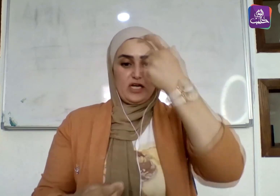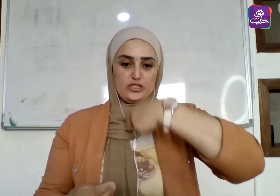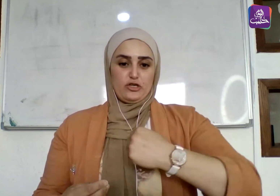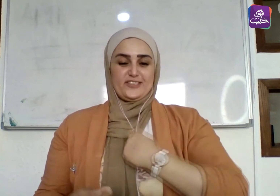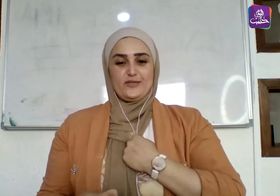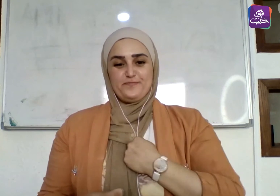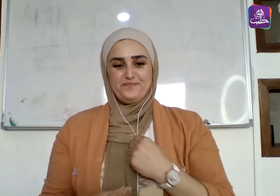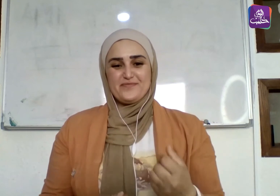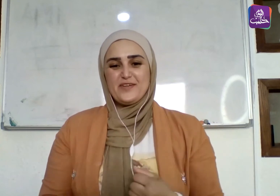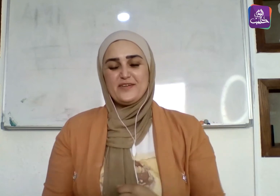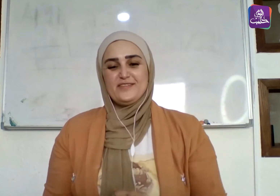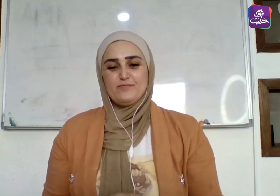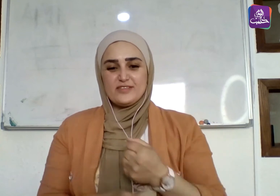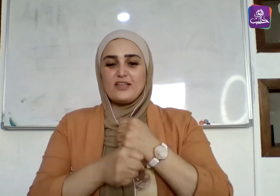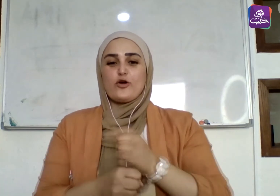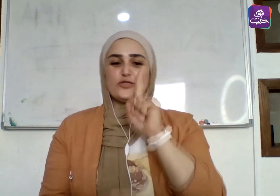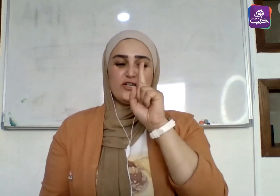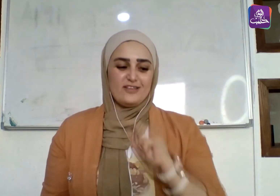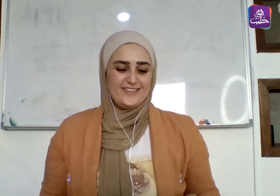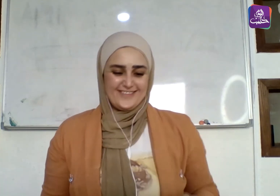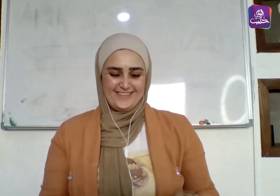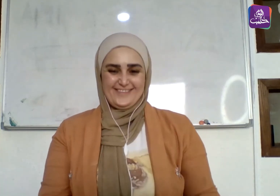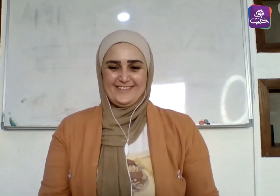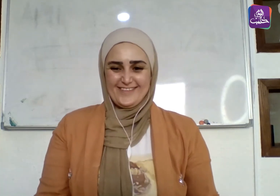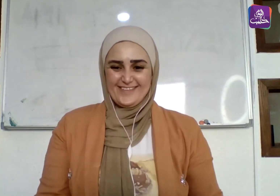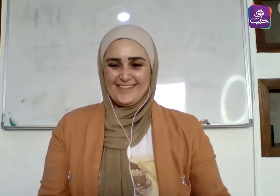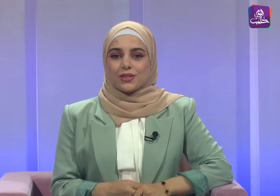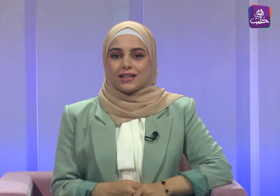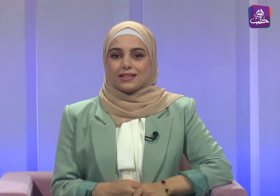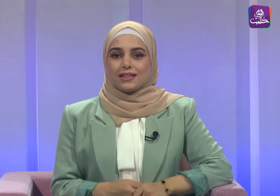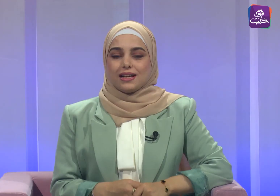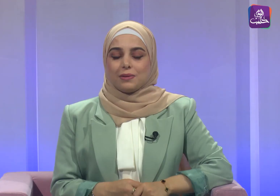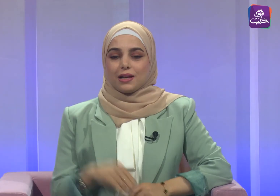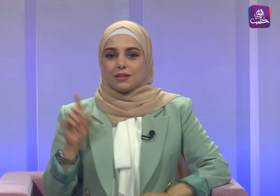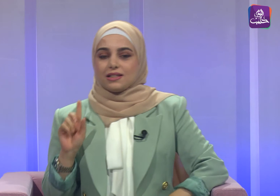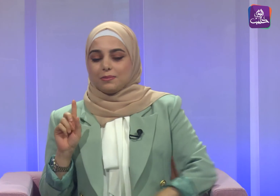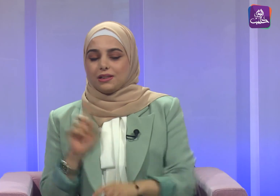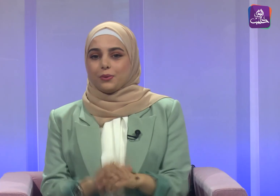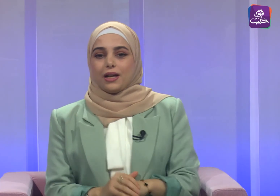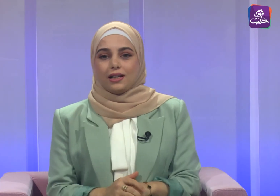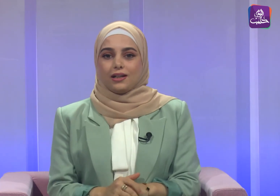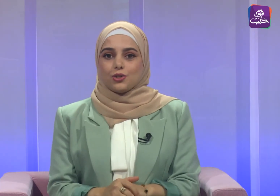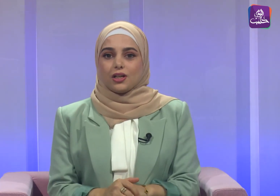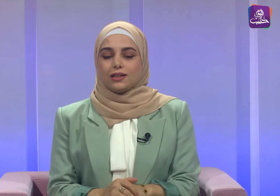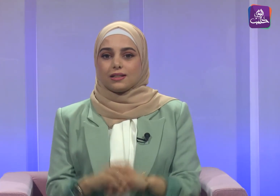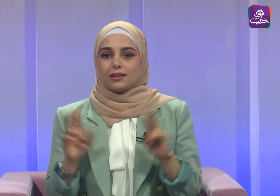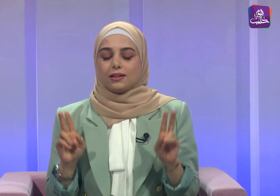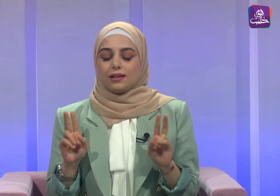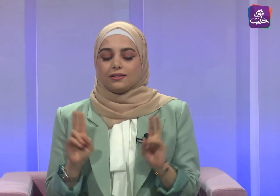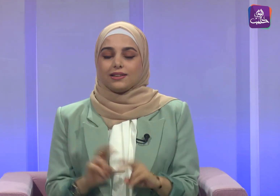عن شخصنا ننتظركم إن شاء الله شكرا لك أستاذة ريهام لكن بس بدي نوه على شغلة ذكرت حضرتك